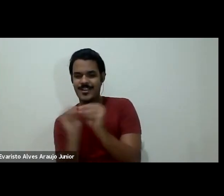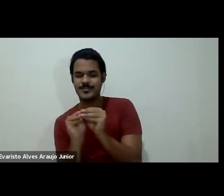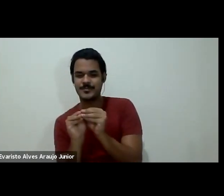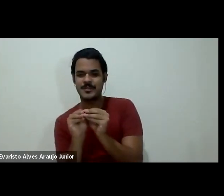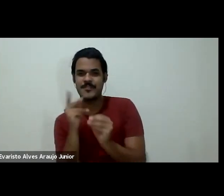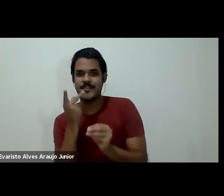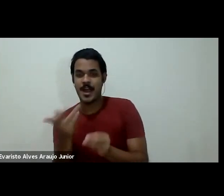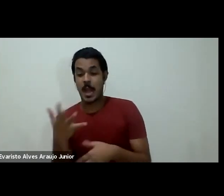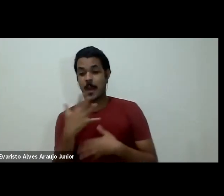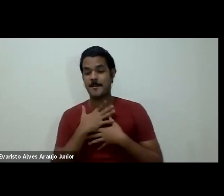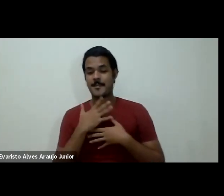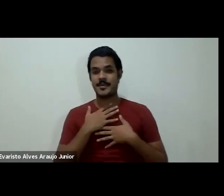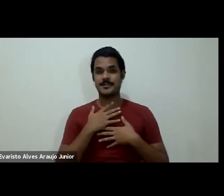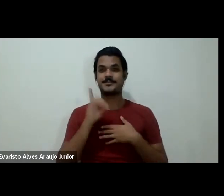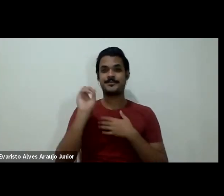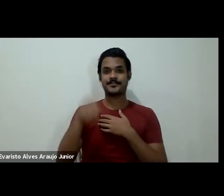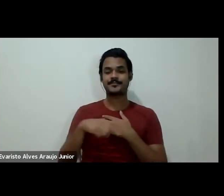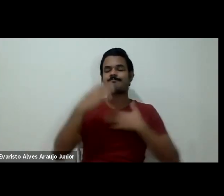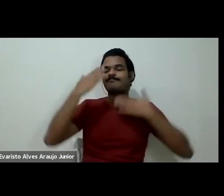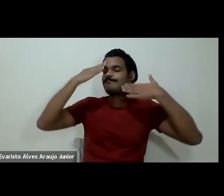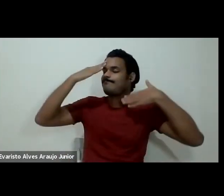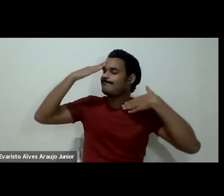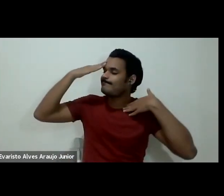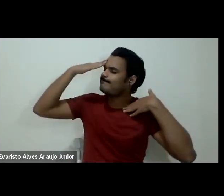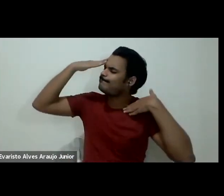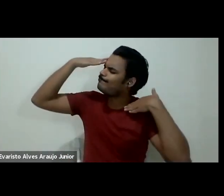fala seria de gratidão